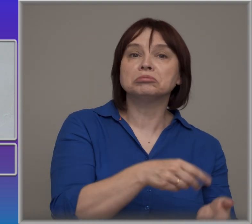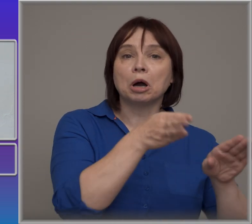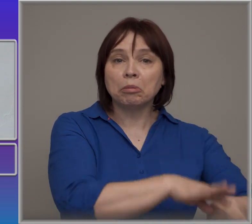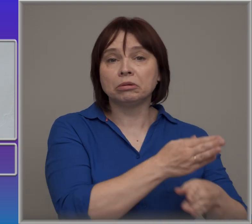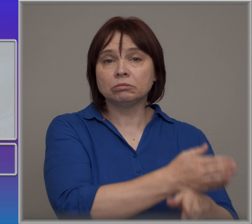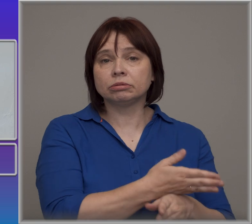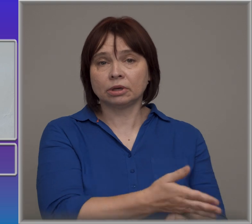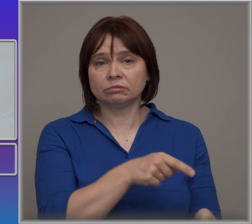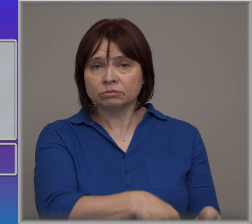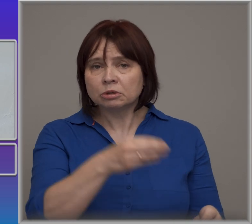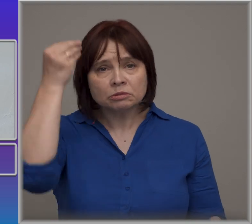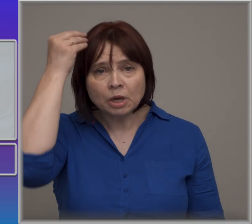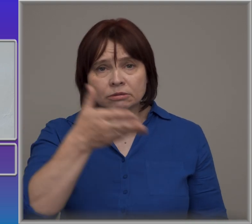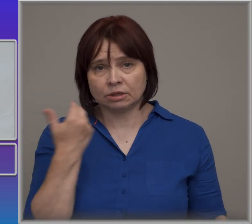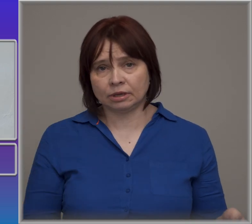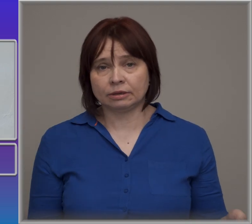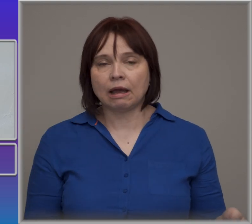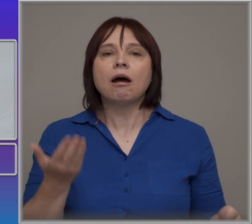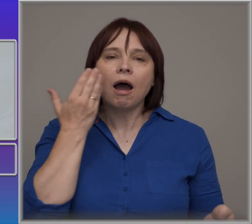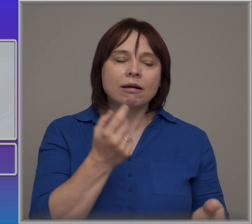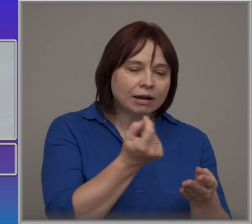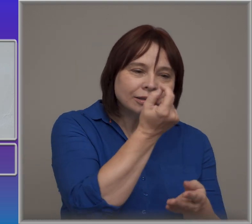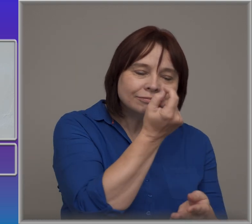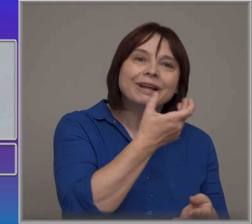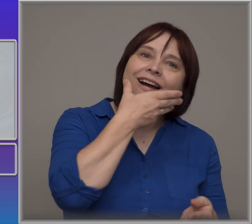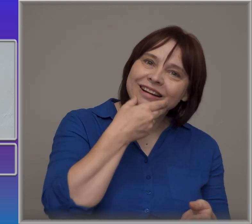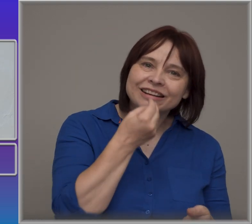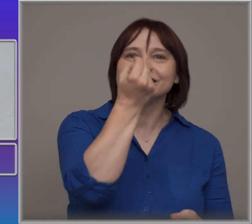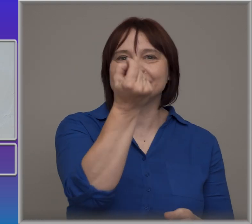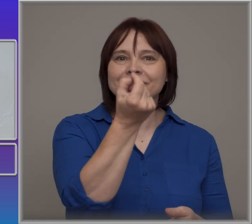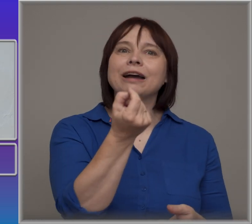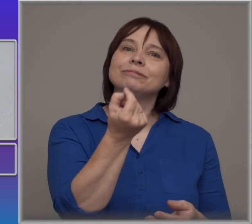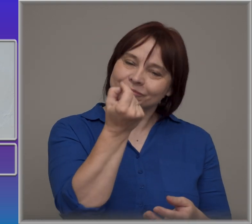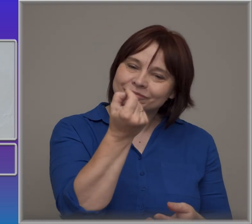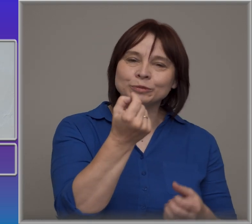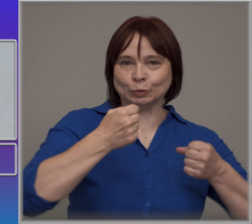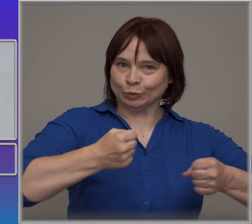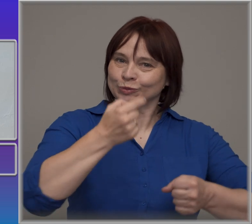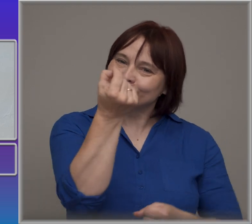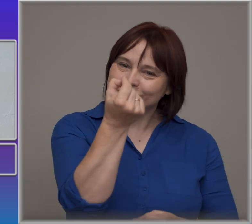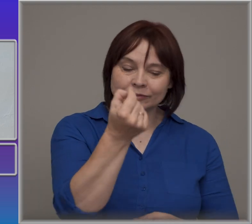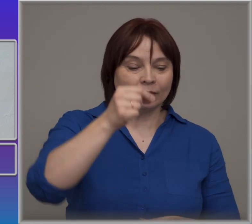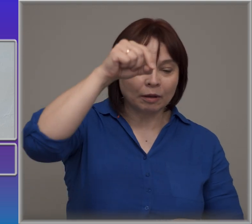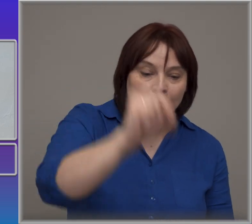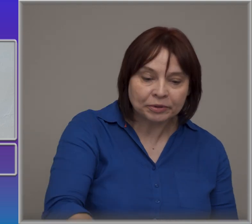пришло. Вот для чего Господь сеет семя. И поэтому давайте мы будем готовы к тому, чтобы со смирением